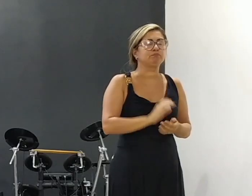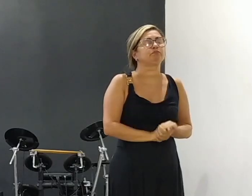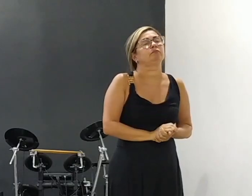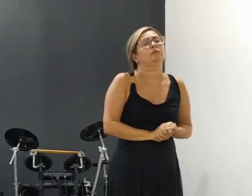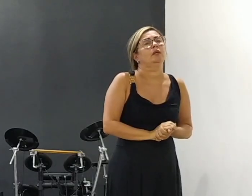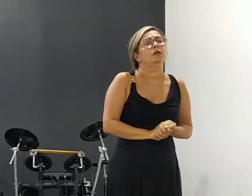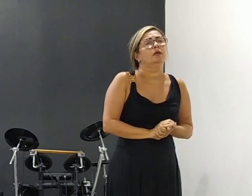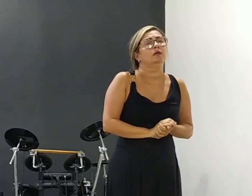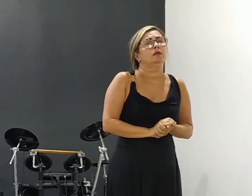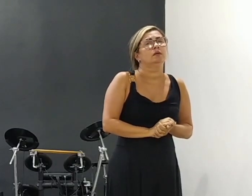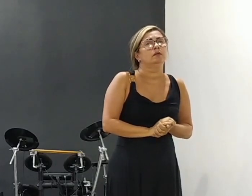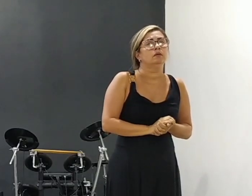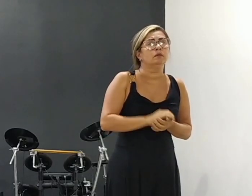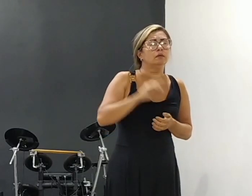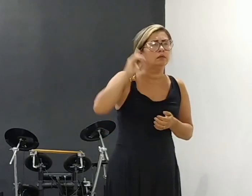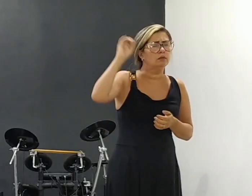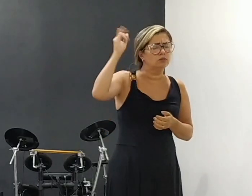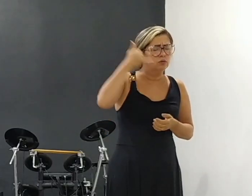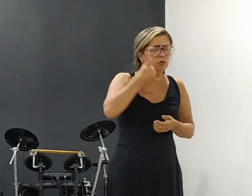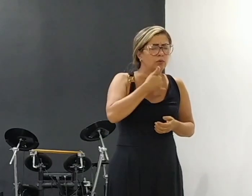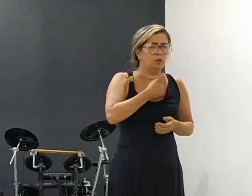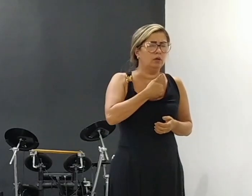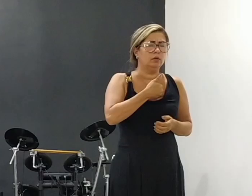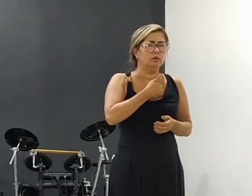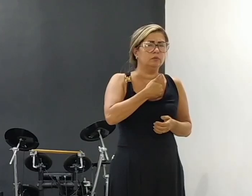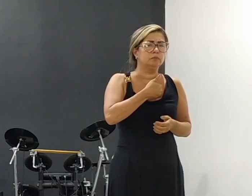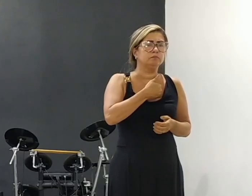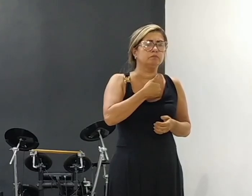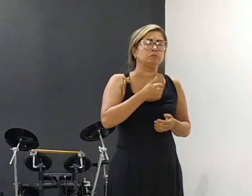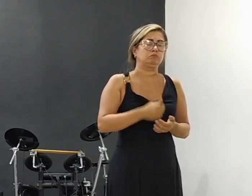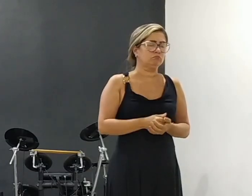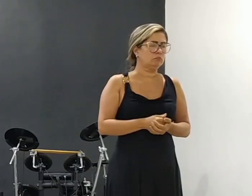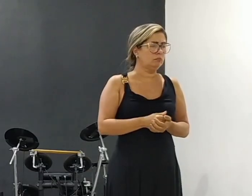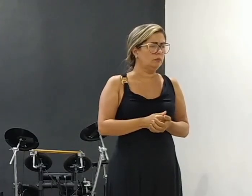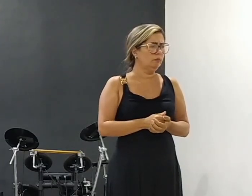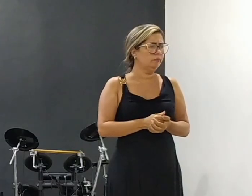para poder levantar uma campanha.